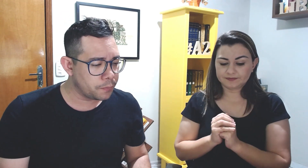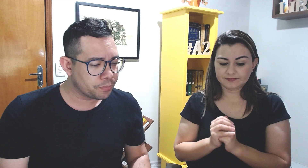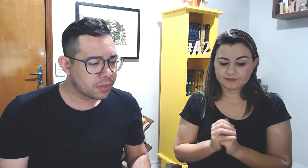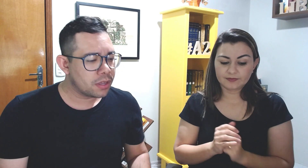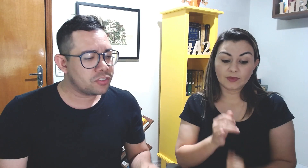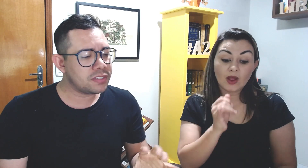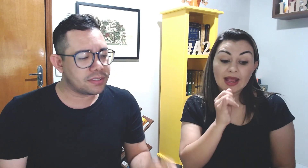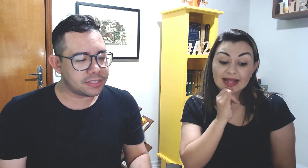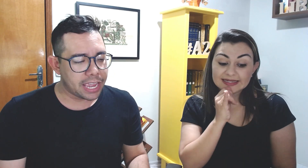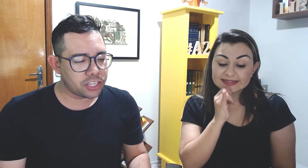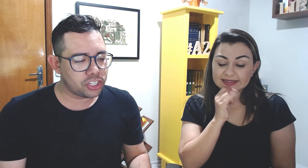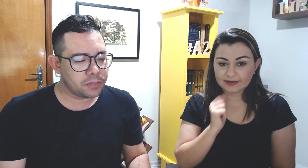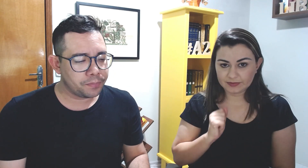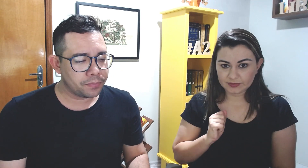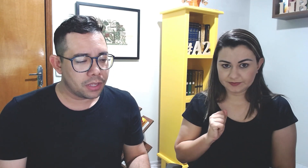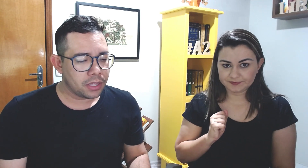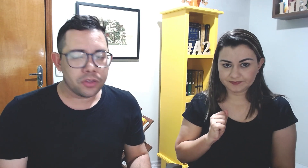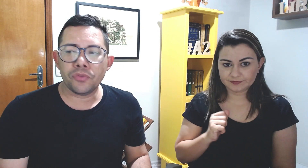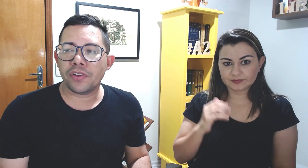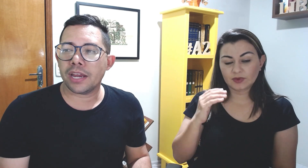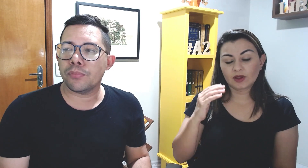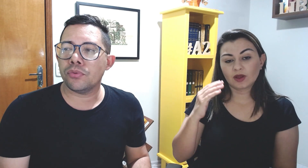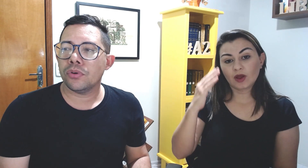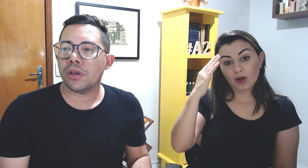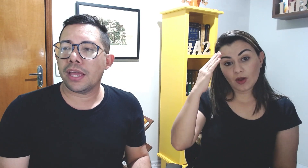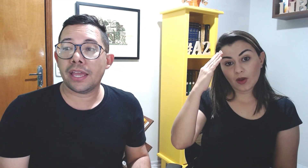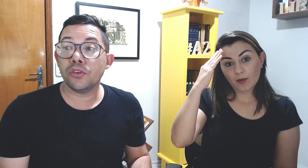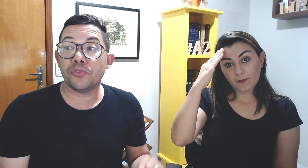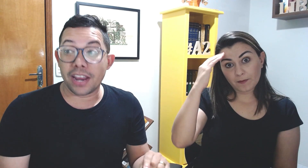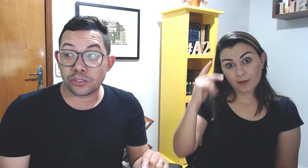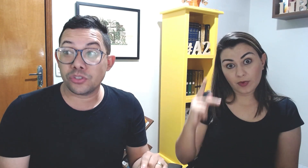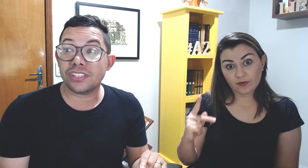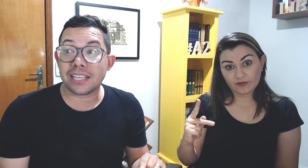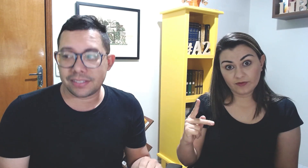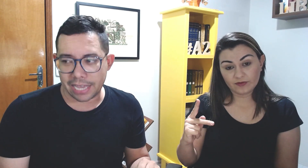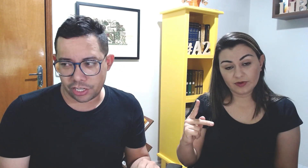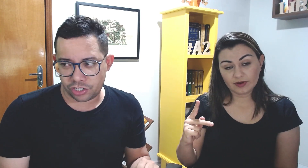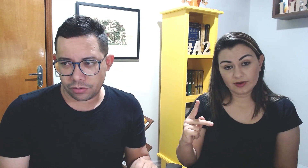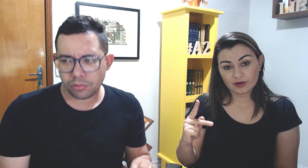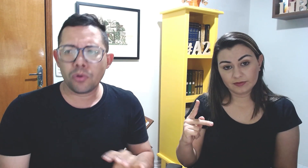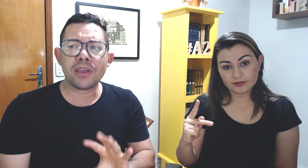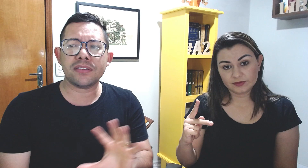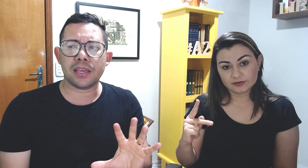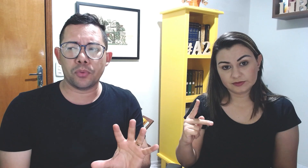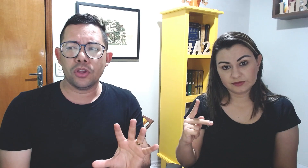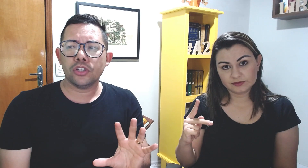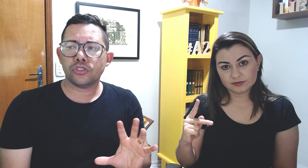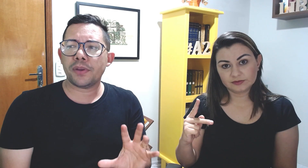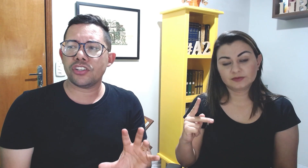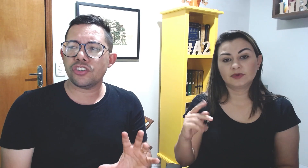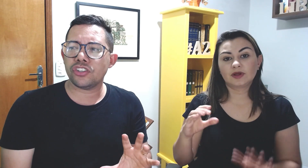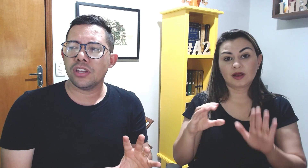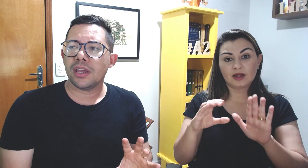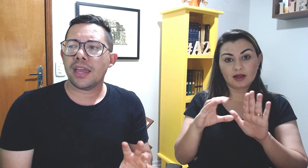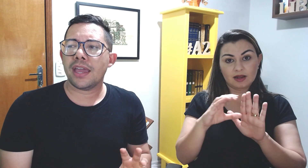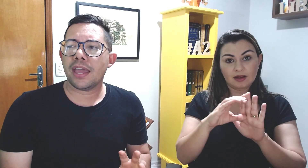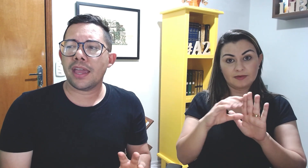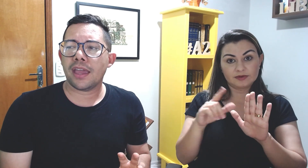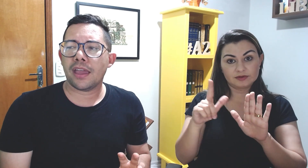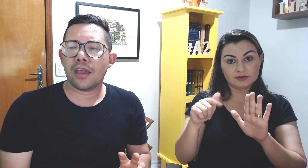Provérbios 17 e o verso 17. Um exemplo, só para a